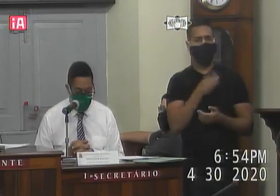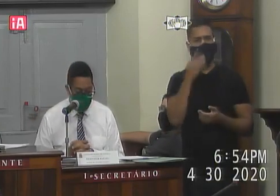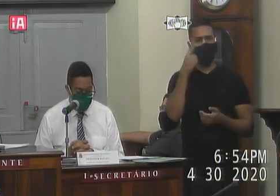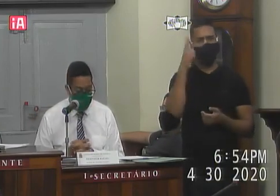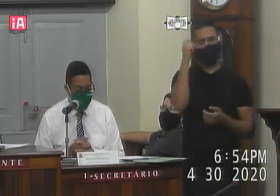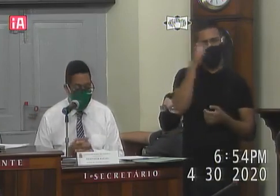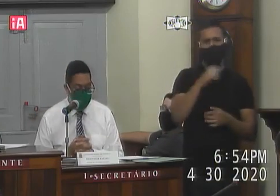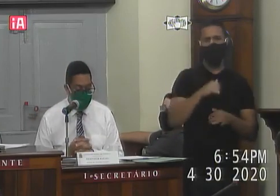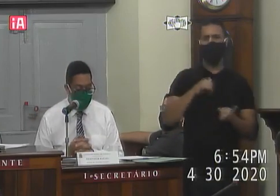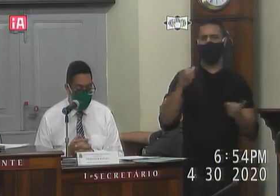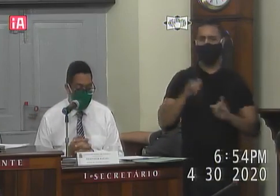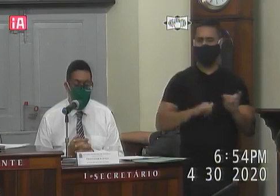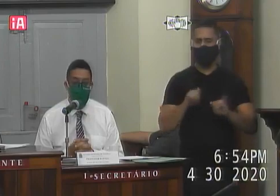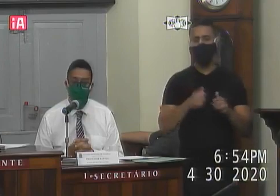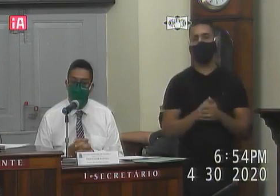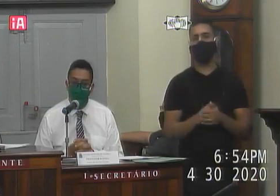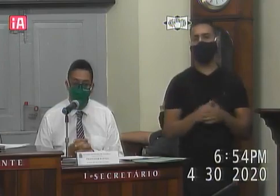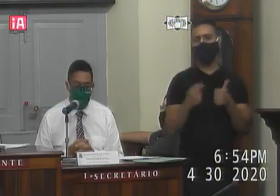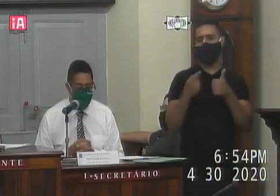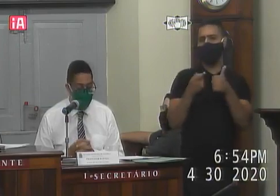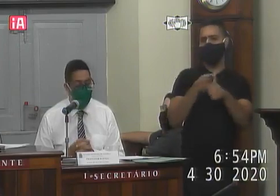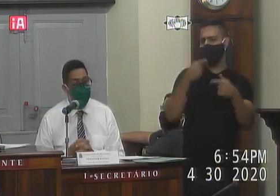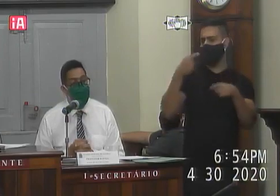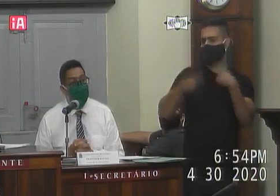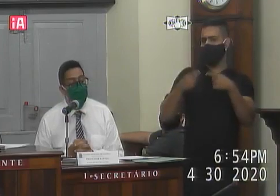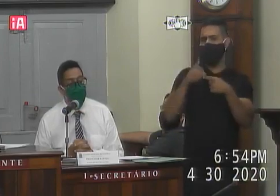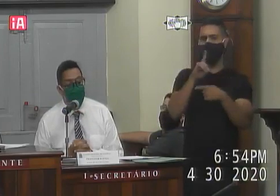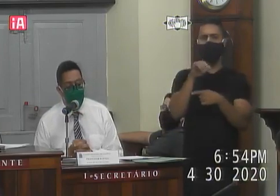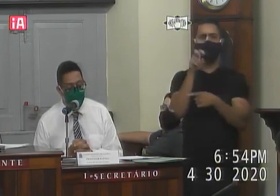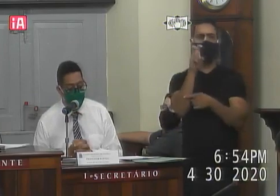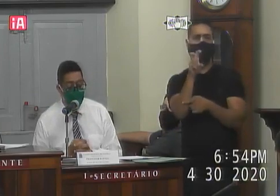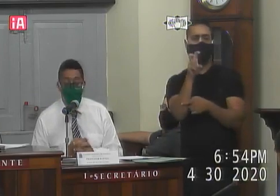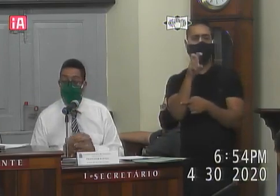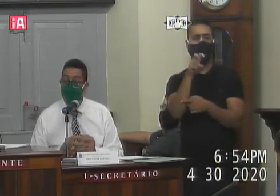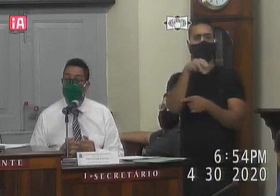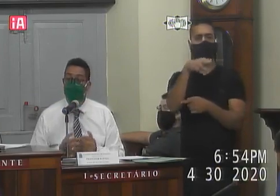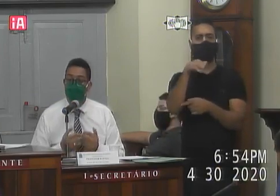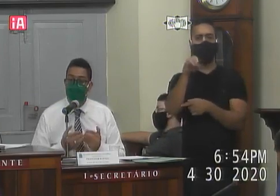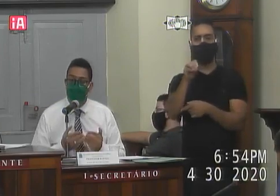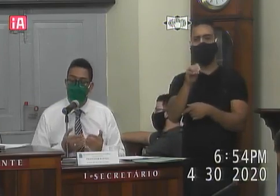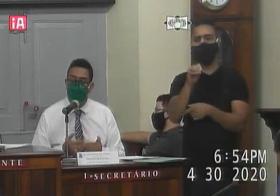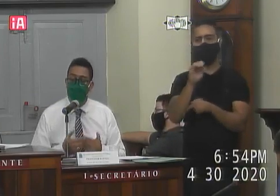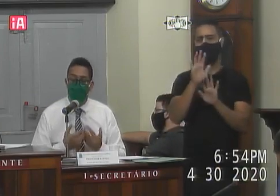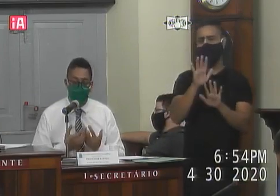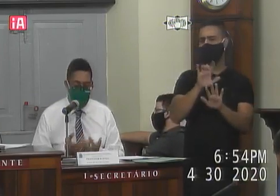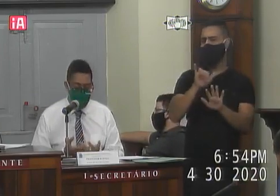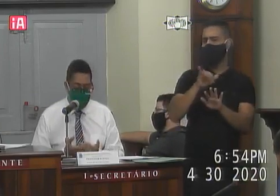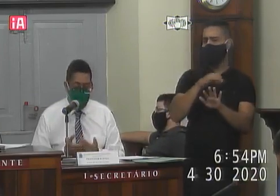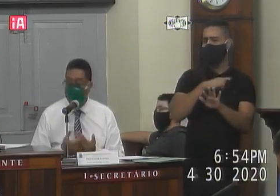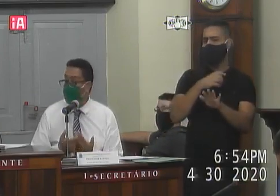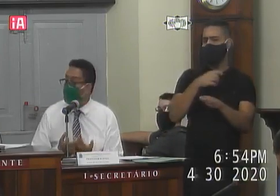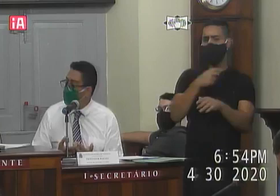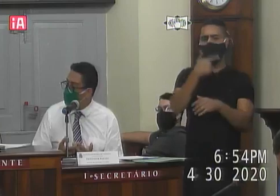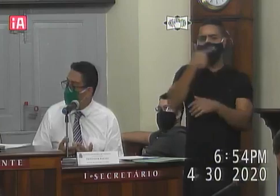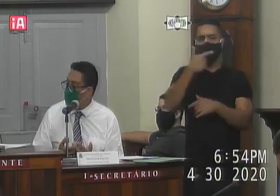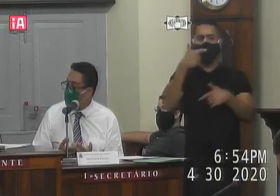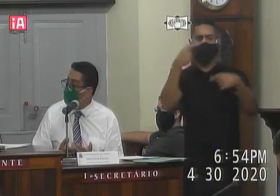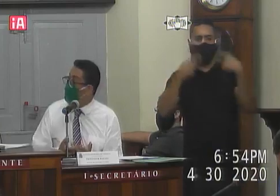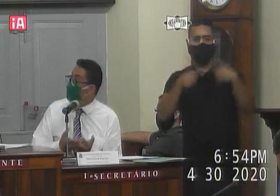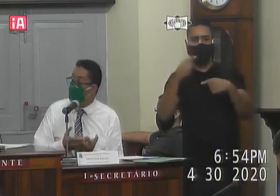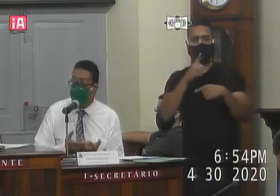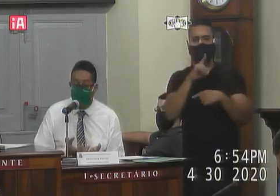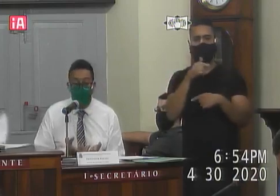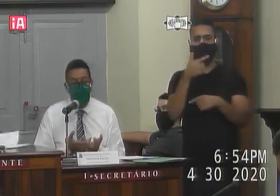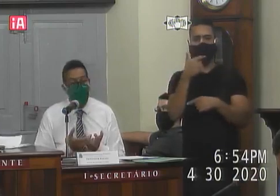para cada um deles. Aqui está dando a primeira discussão do dia 5 de maio, mas se tiver a segunda discussão no dia 12 de